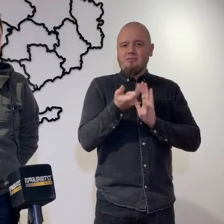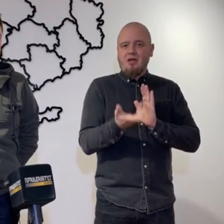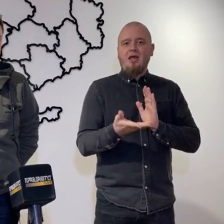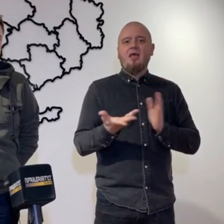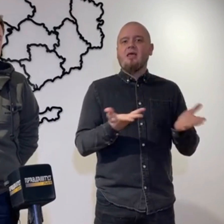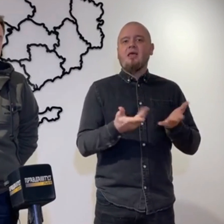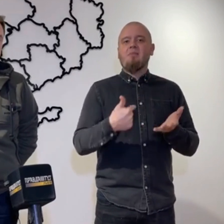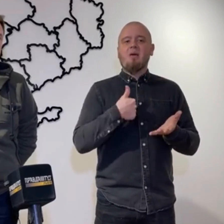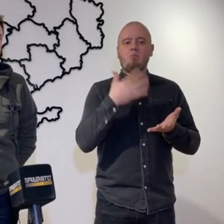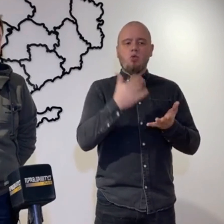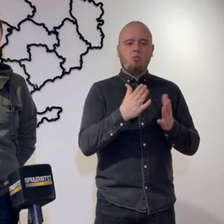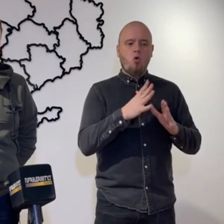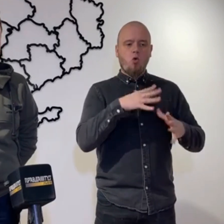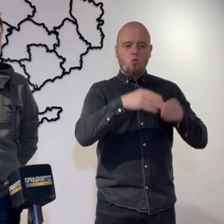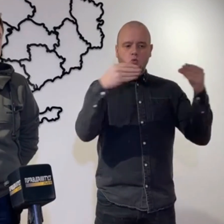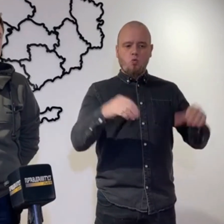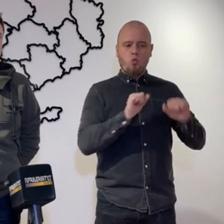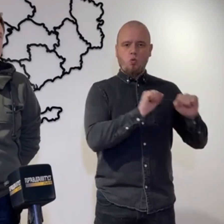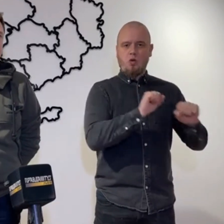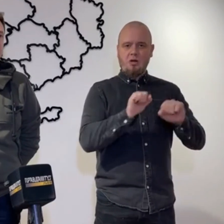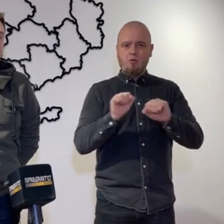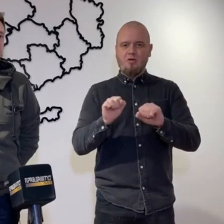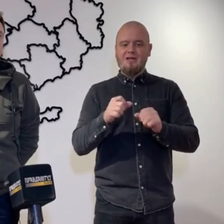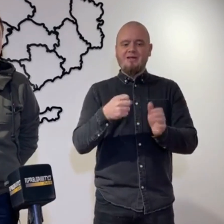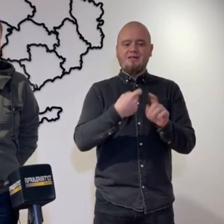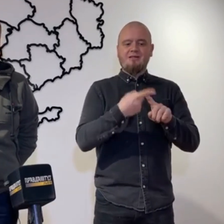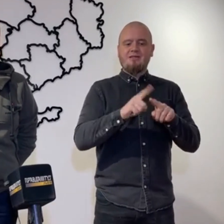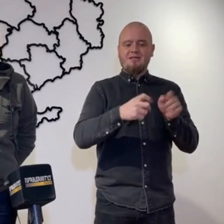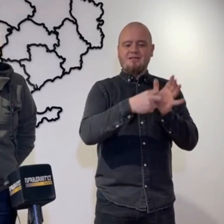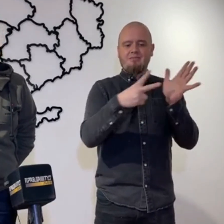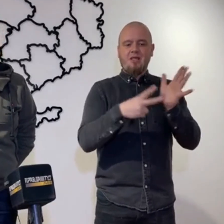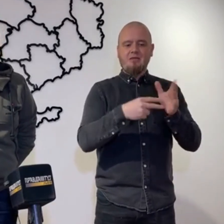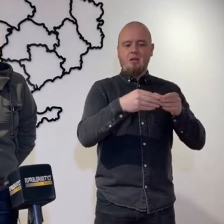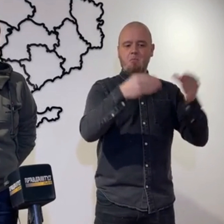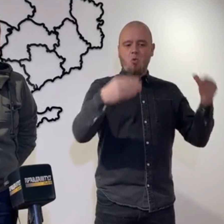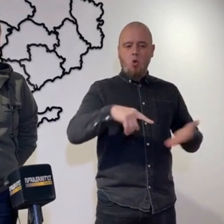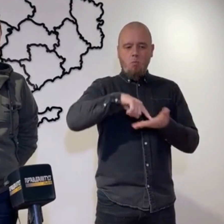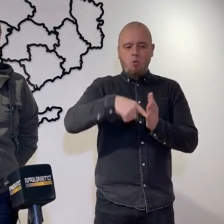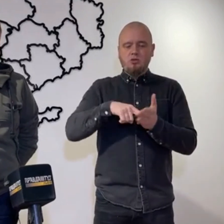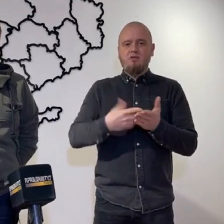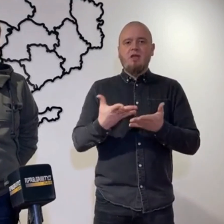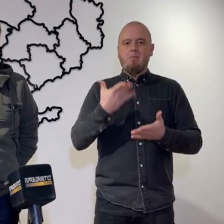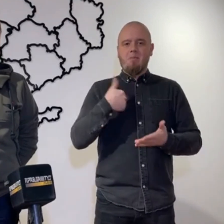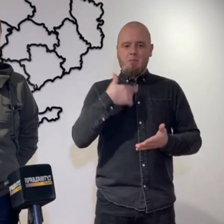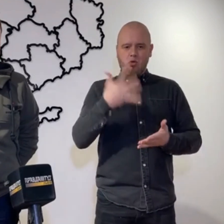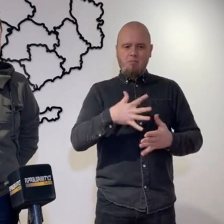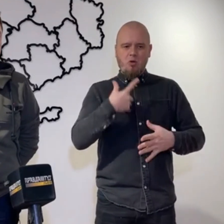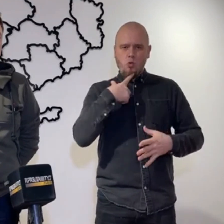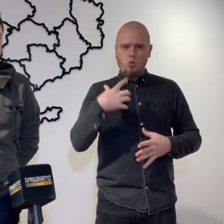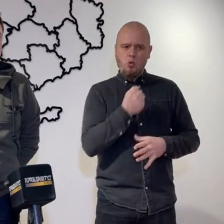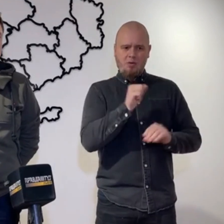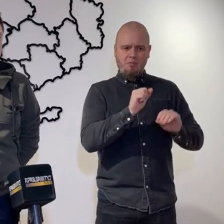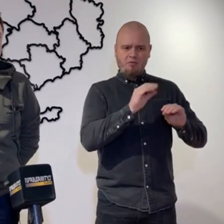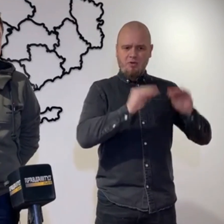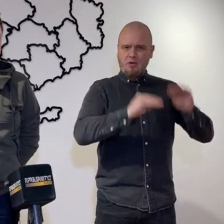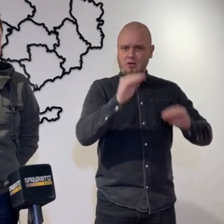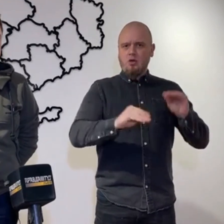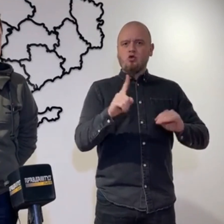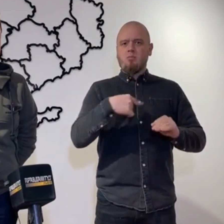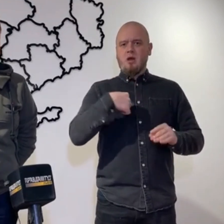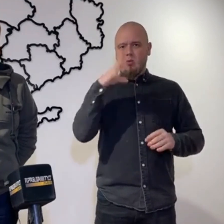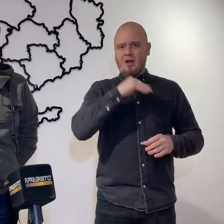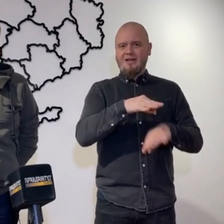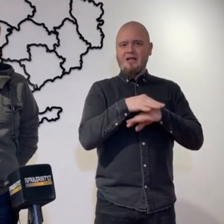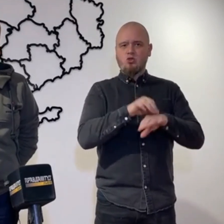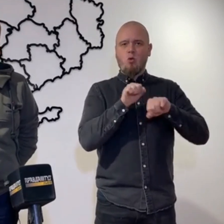який ми будемо укріплювати. Це 17 блокпостів, які будуть укріплюватися для того, щоб ми могли нести оборону в